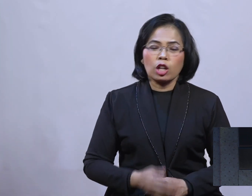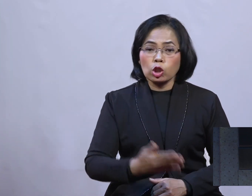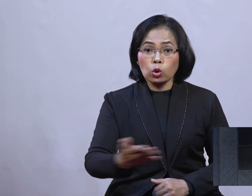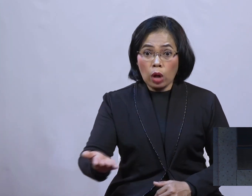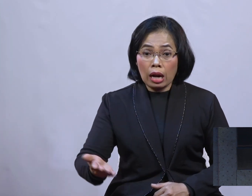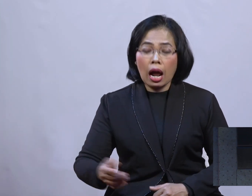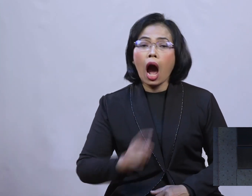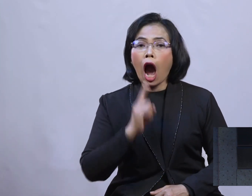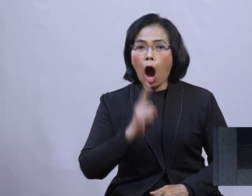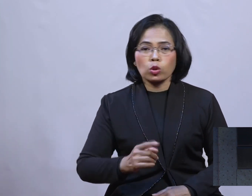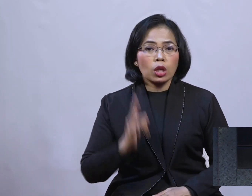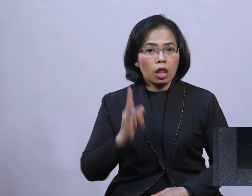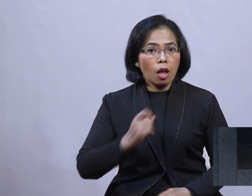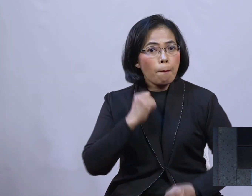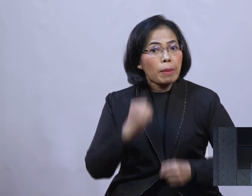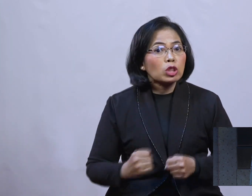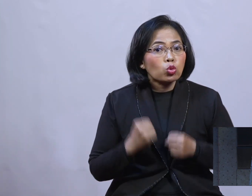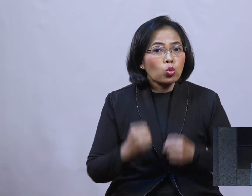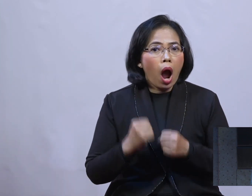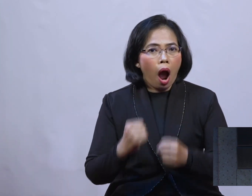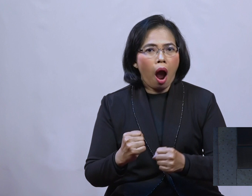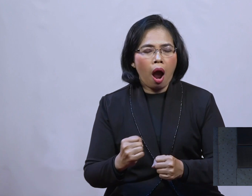katakan Steele terus berjuang